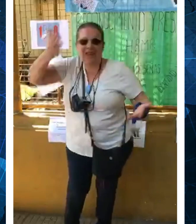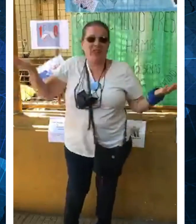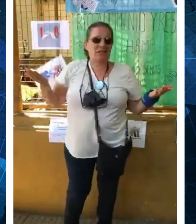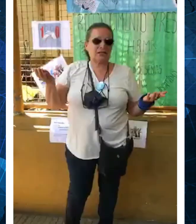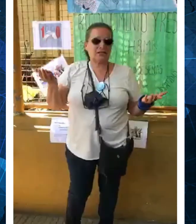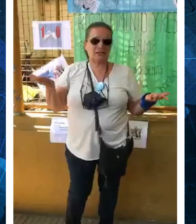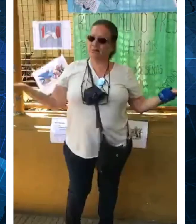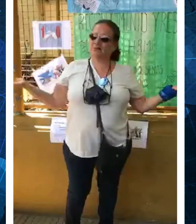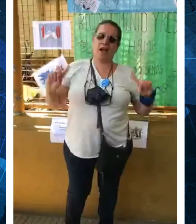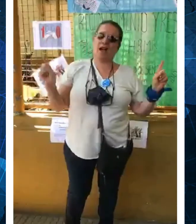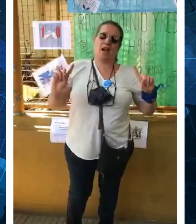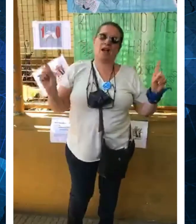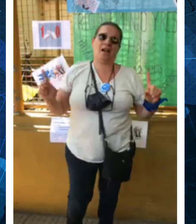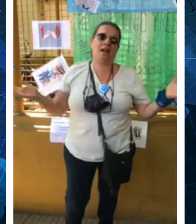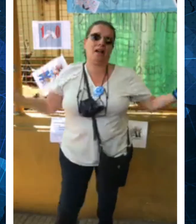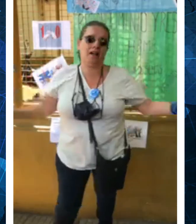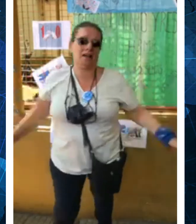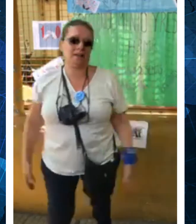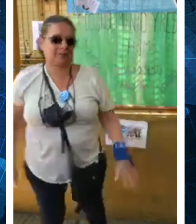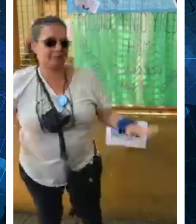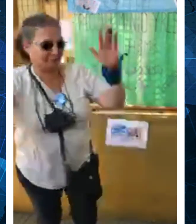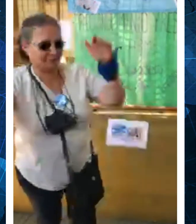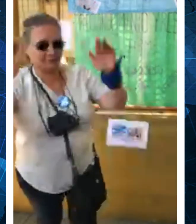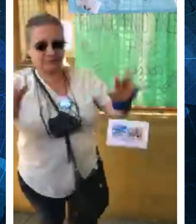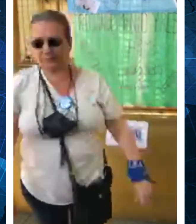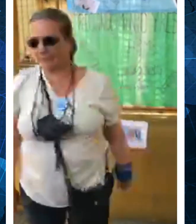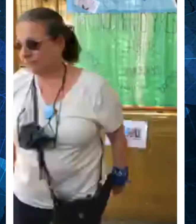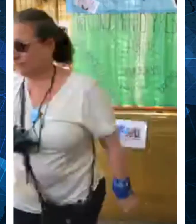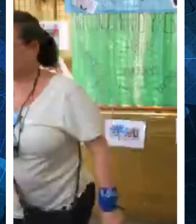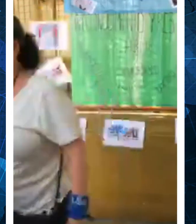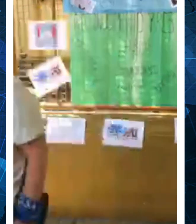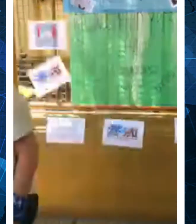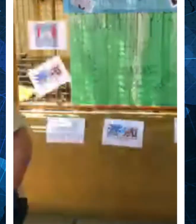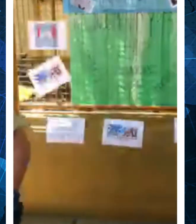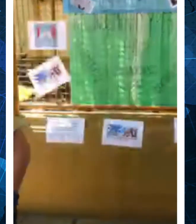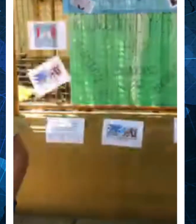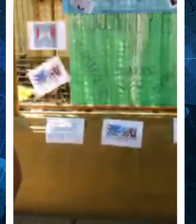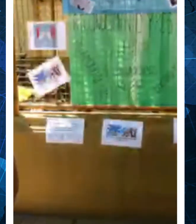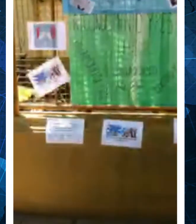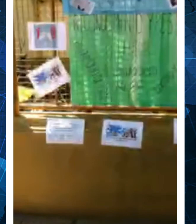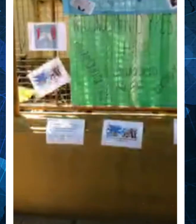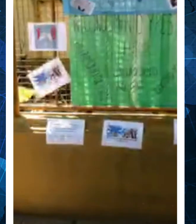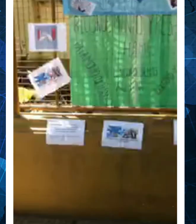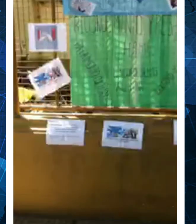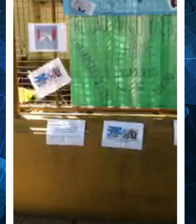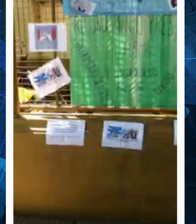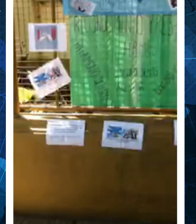una vergüenza, se han escondido. Bueno, sin palabras.